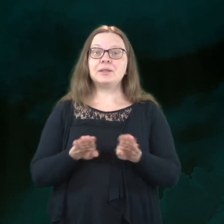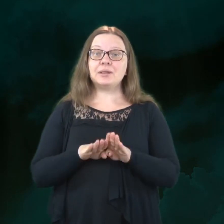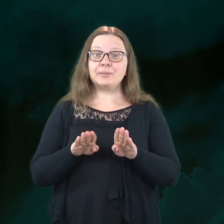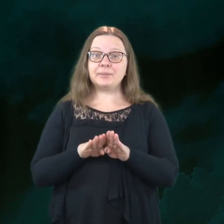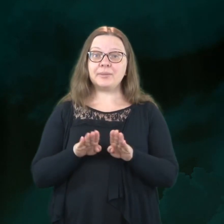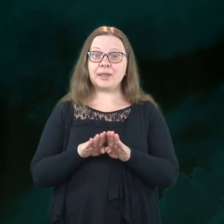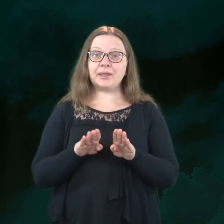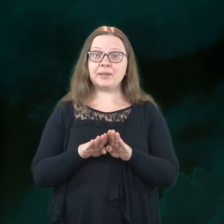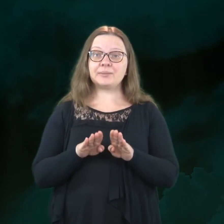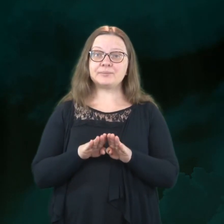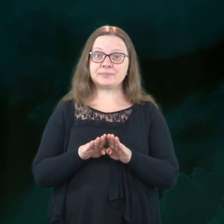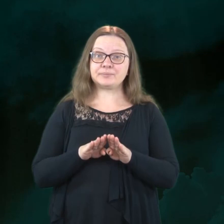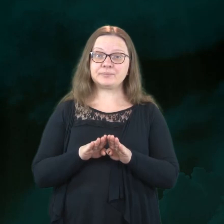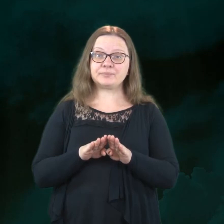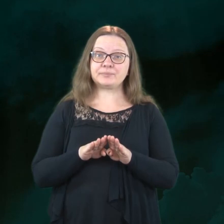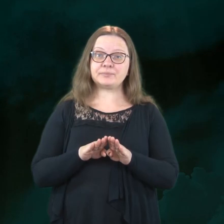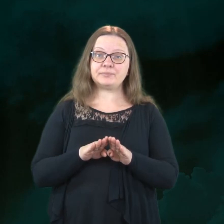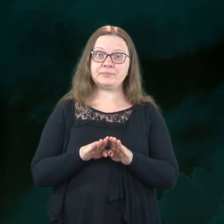Então,